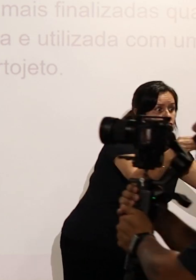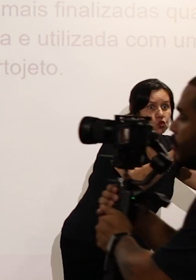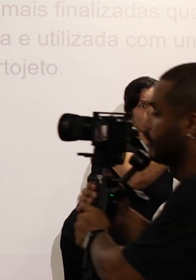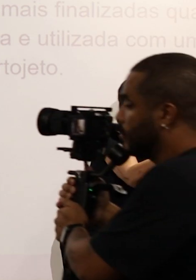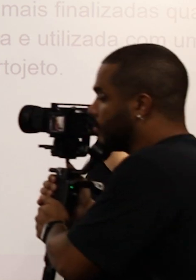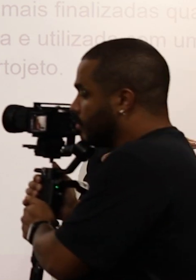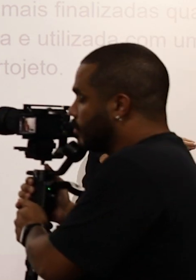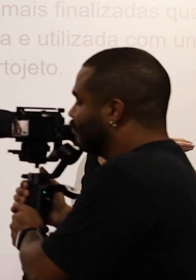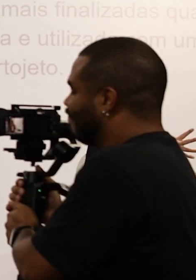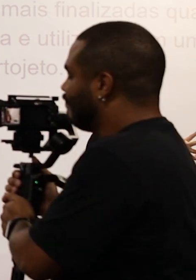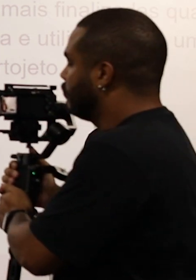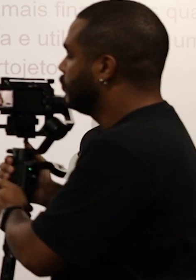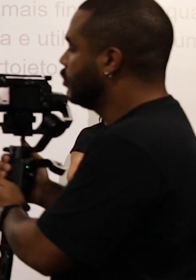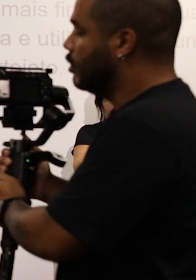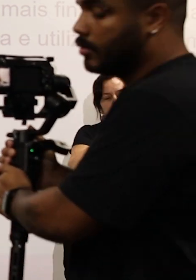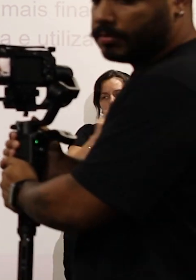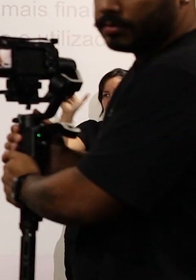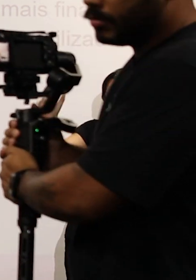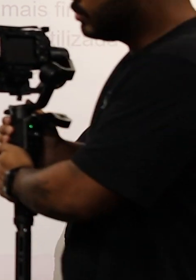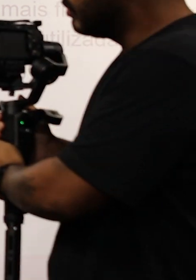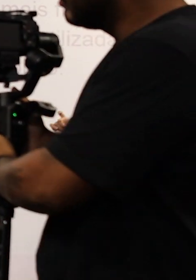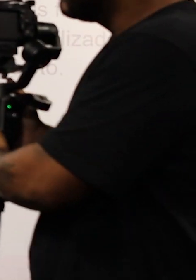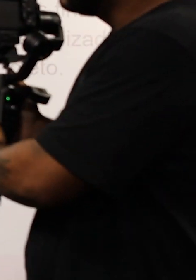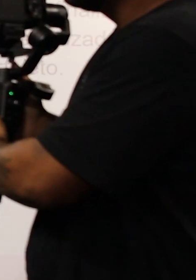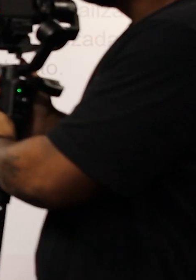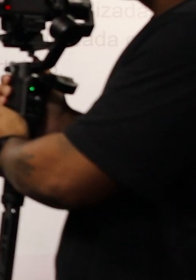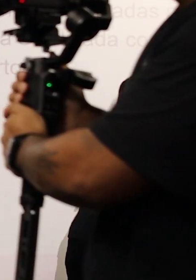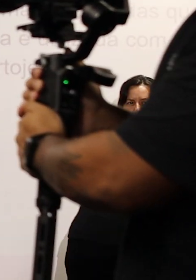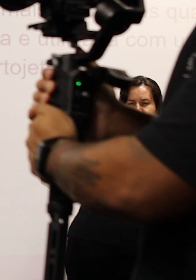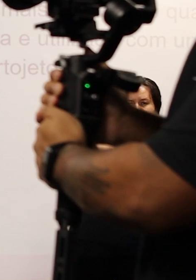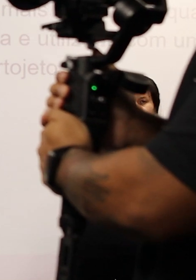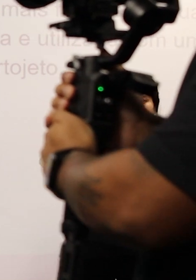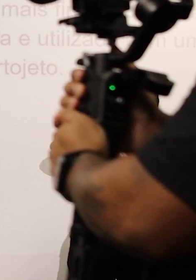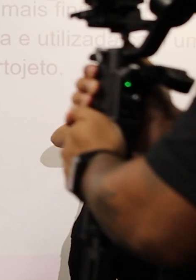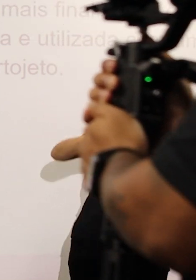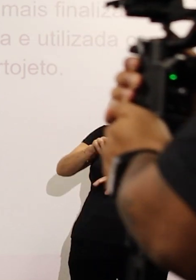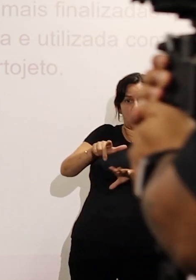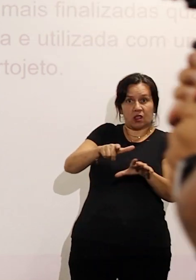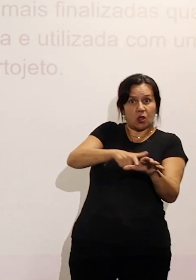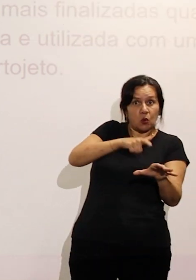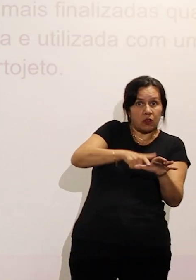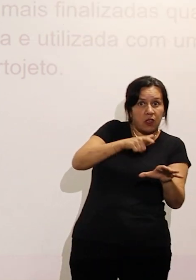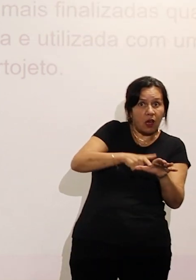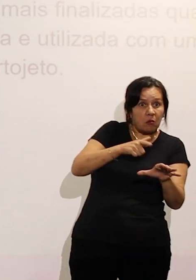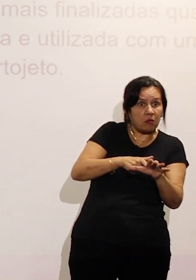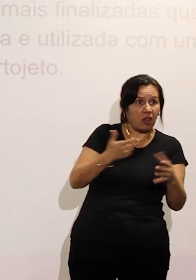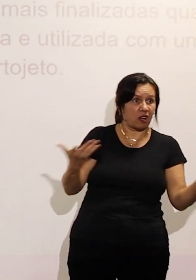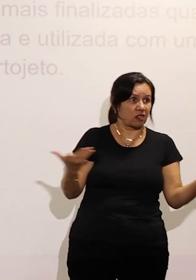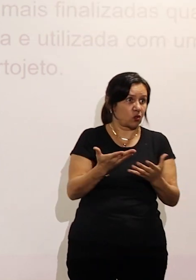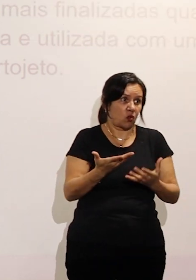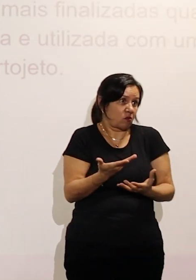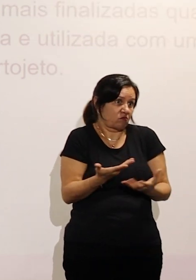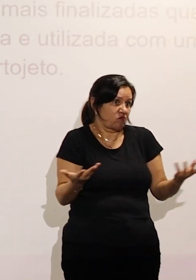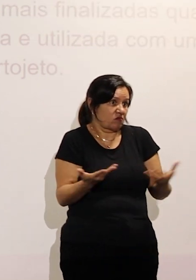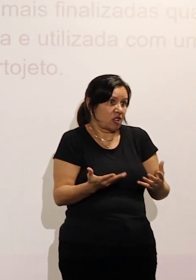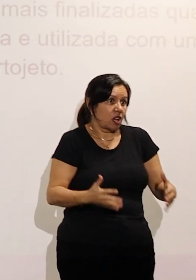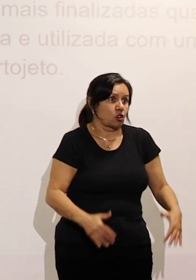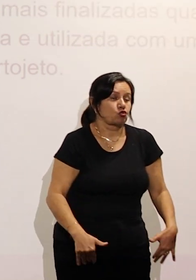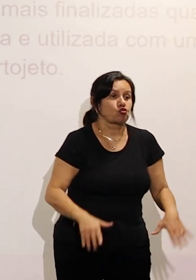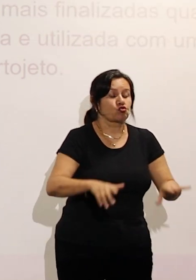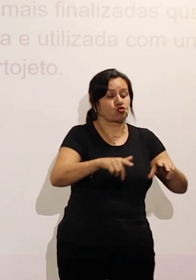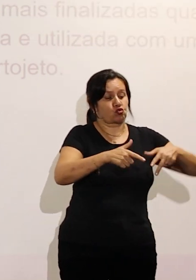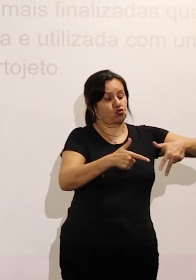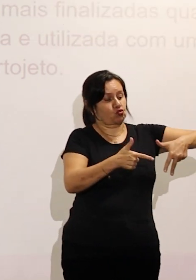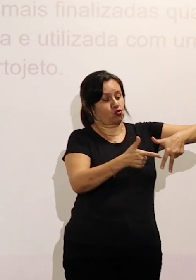uma personagem que ela tinha uns detalhes dourados na armadura dela, no sapato. Um detalhe dourado já era. Eu só botei o dourado no joelho dela, porque